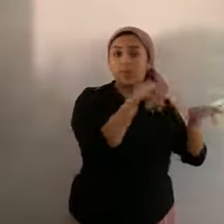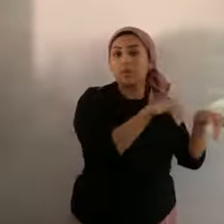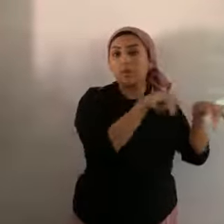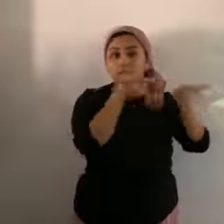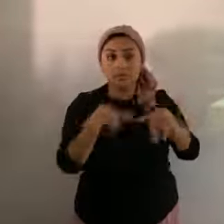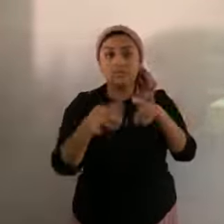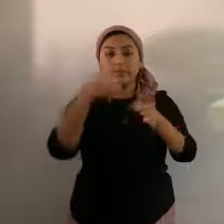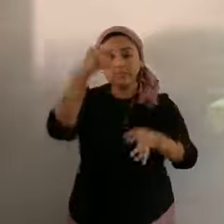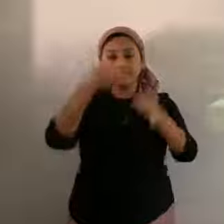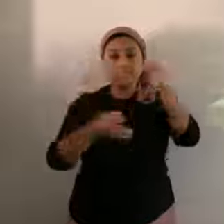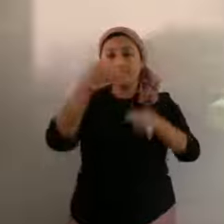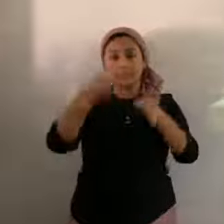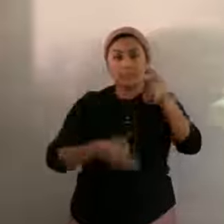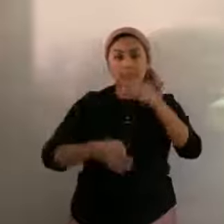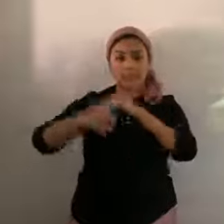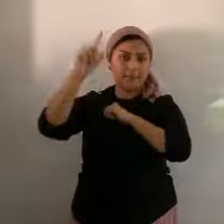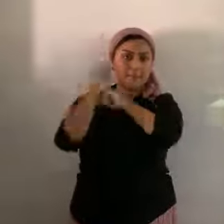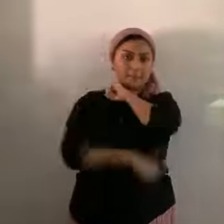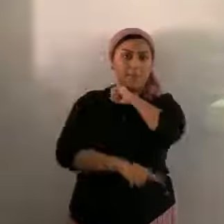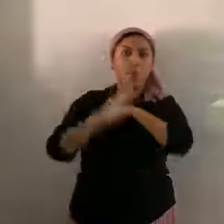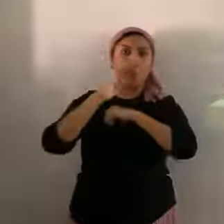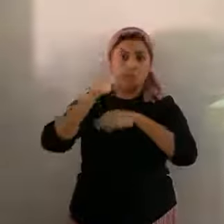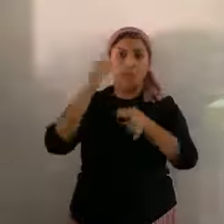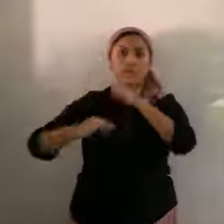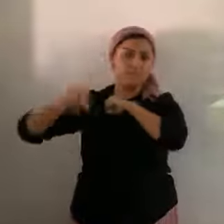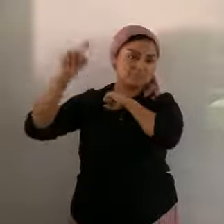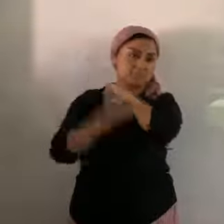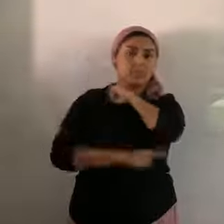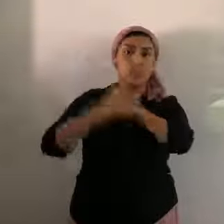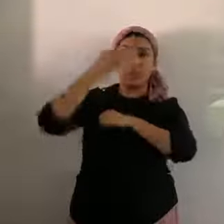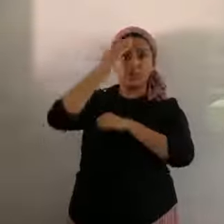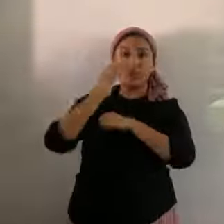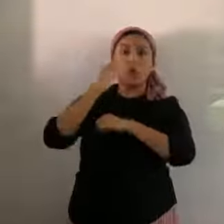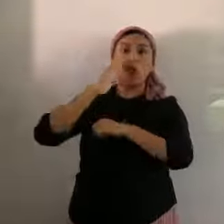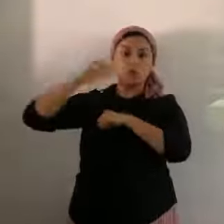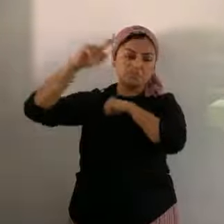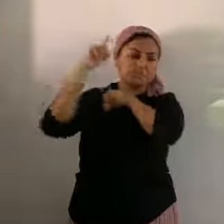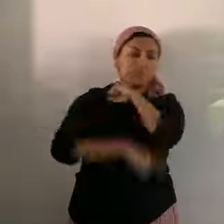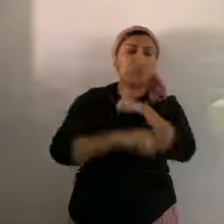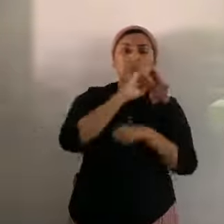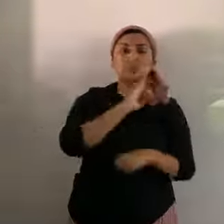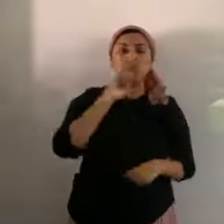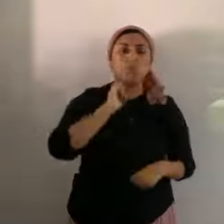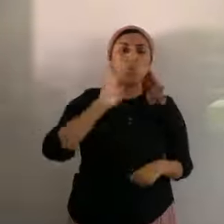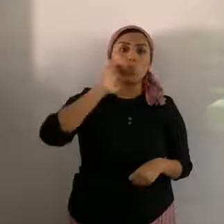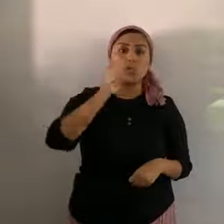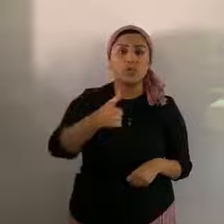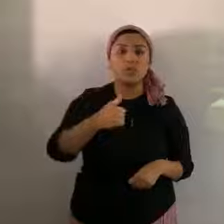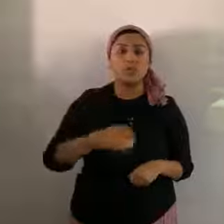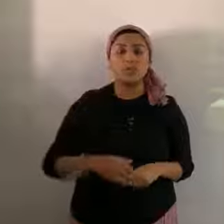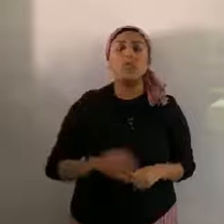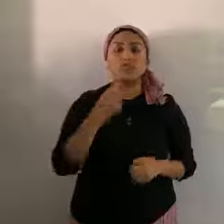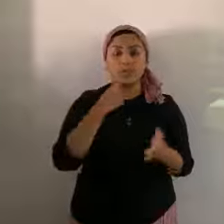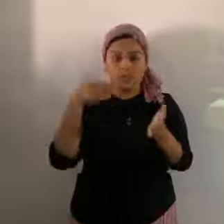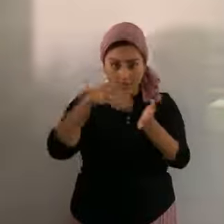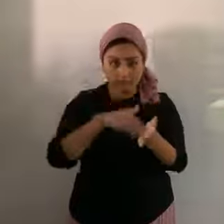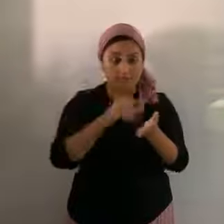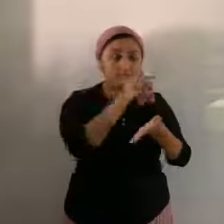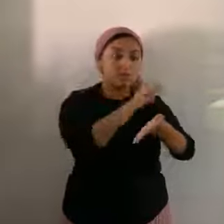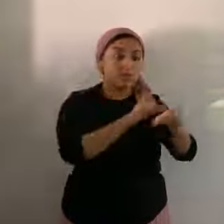el juicio inminente de Elohim sobre Israel. Repito, el